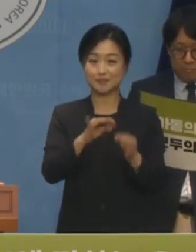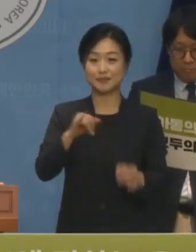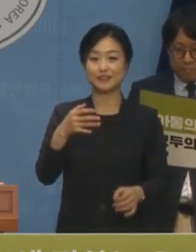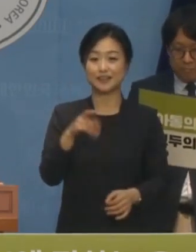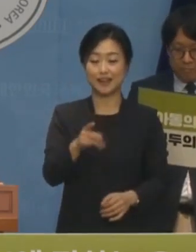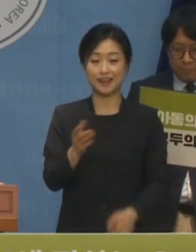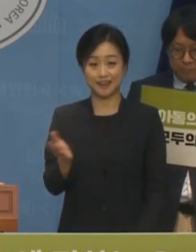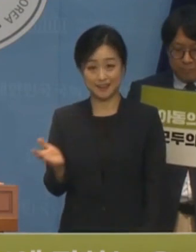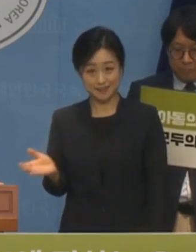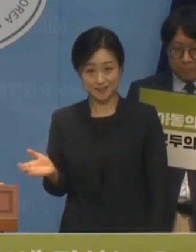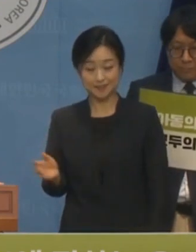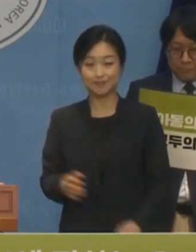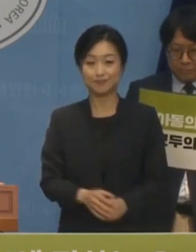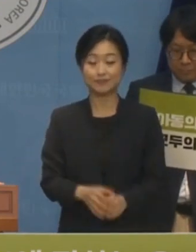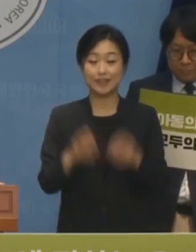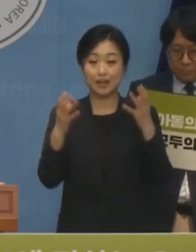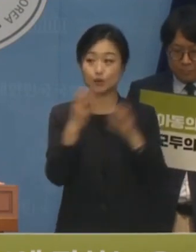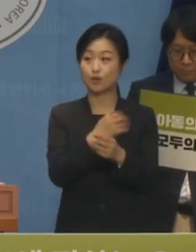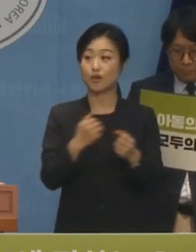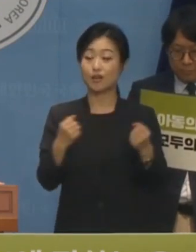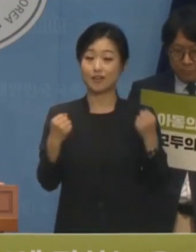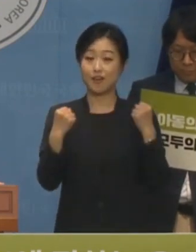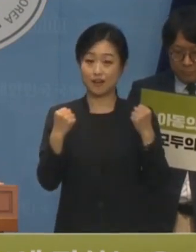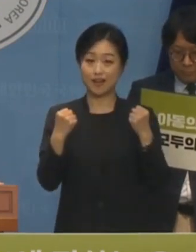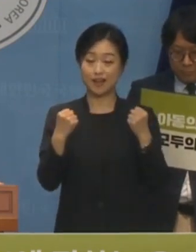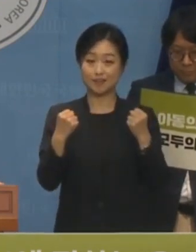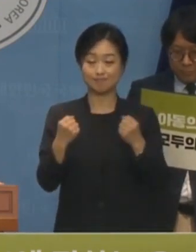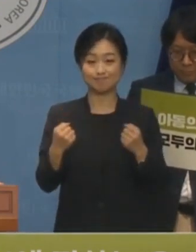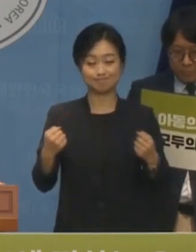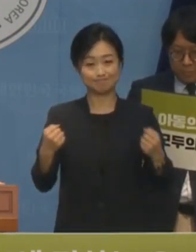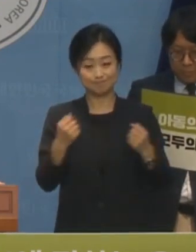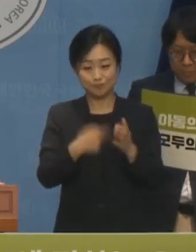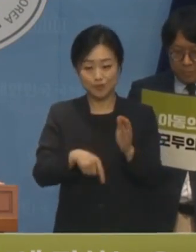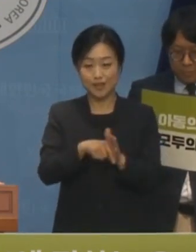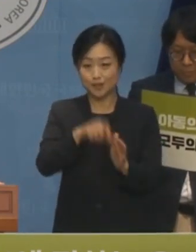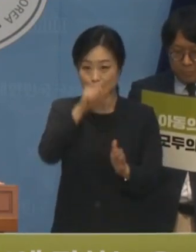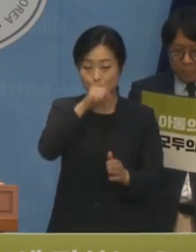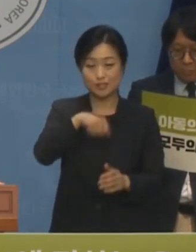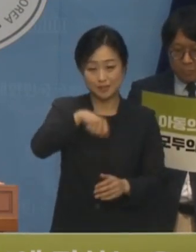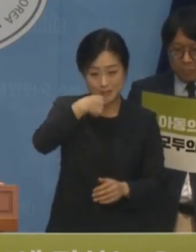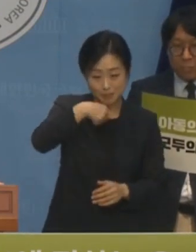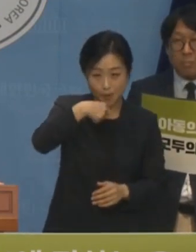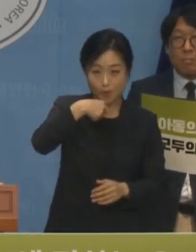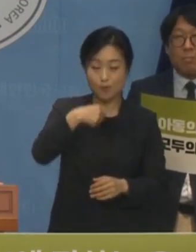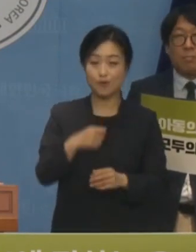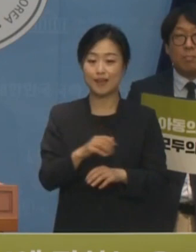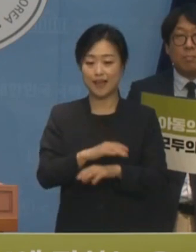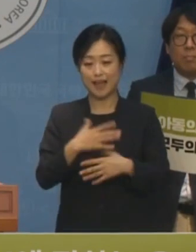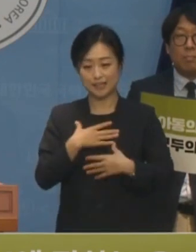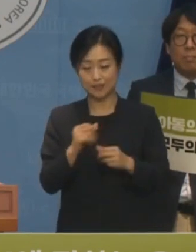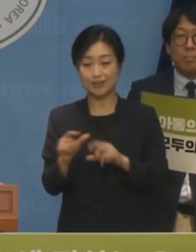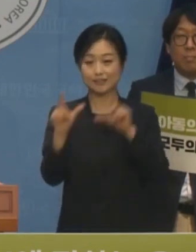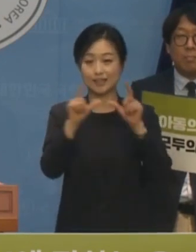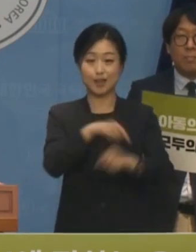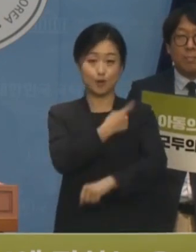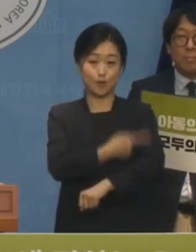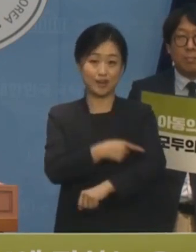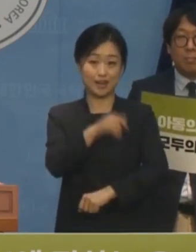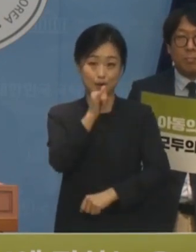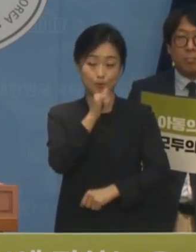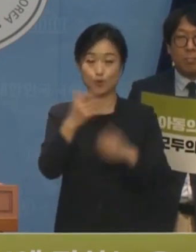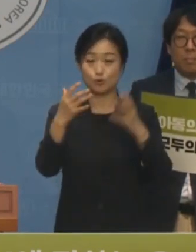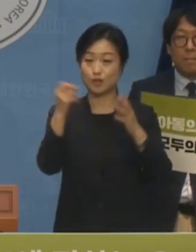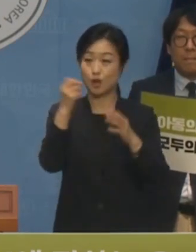김미래입니다. 아동들은 건강에 좋은 음식을 먹으며 안전하게 살아갈 권리가 있으며